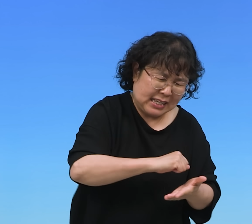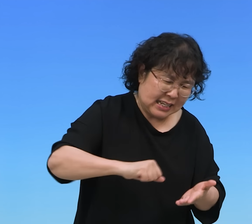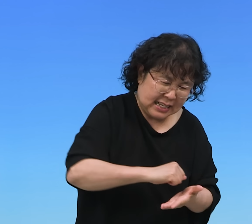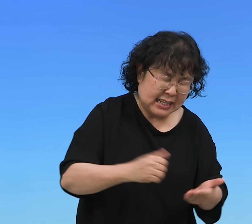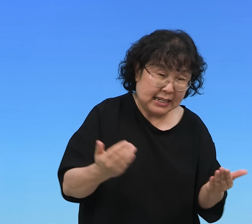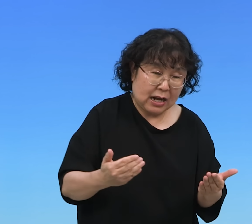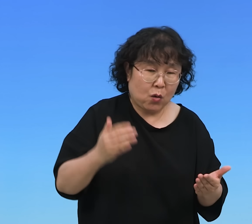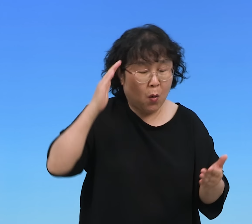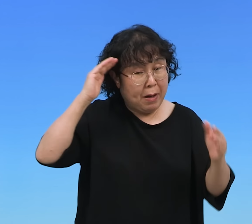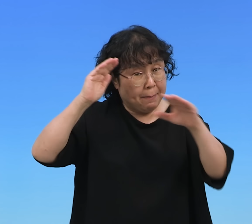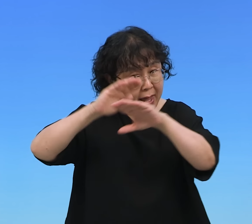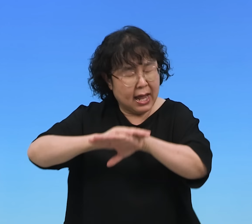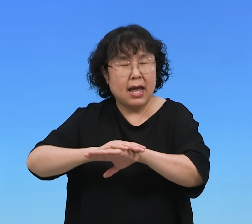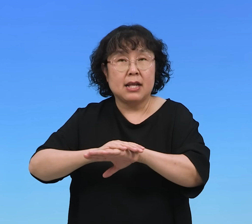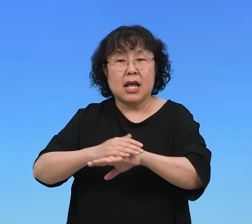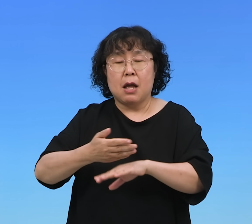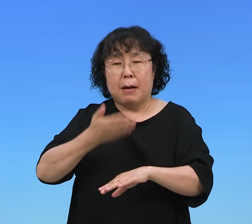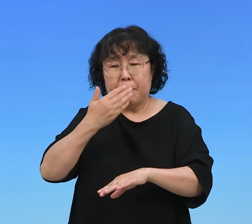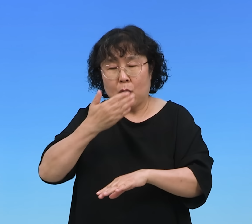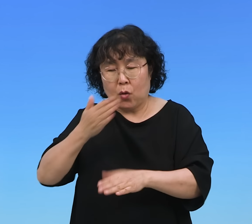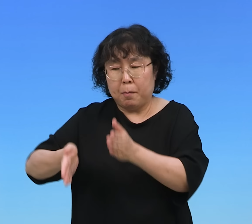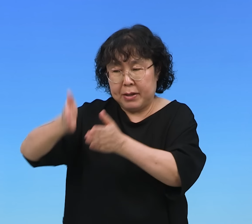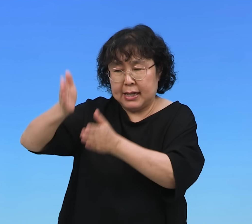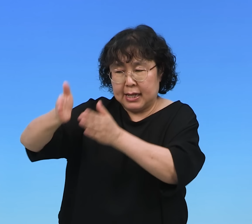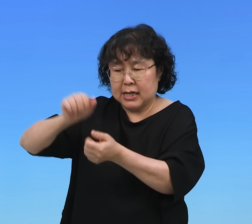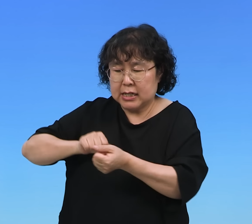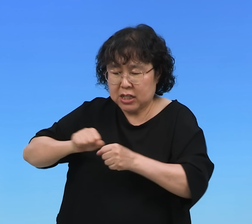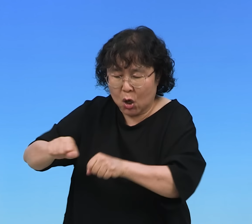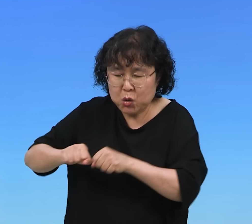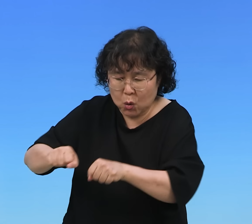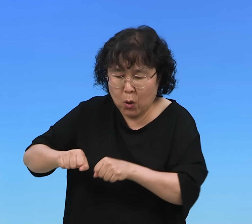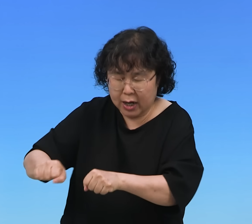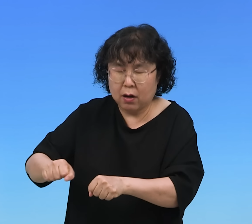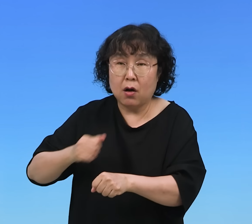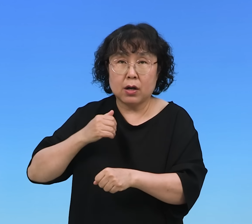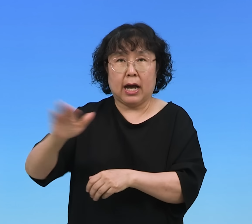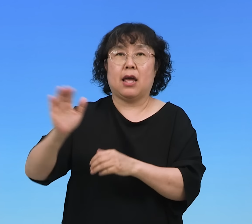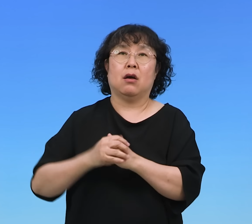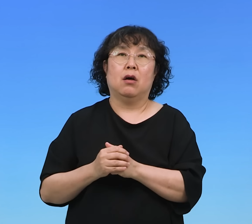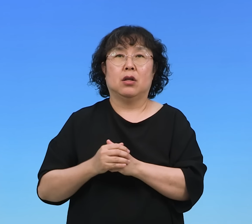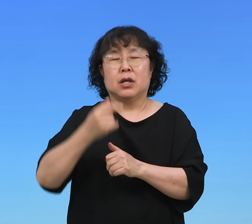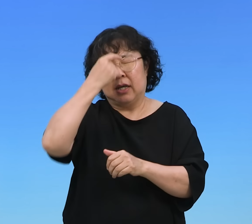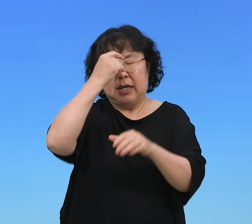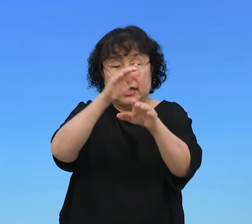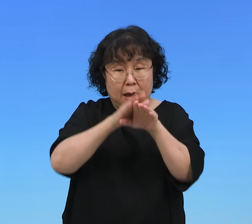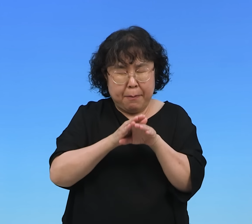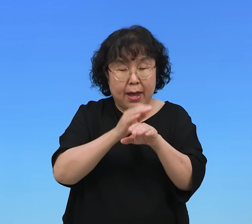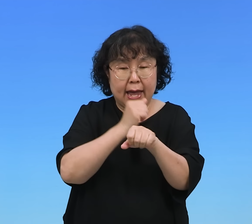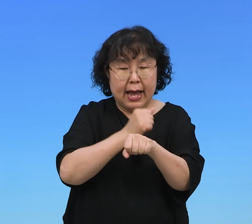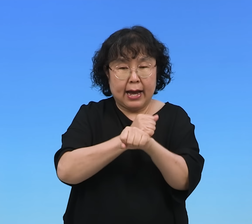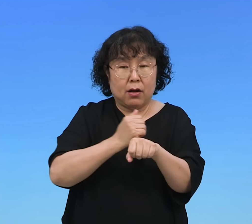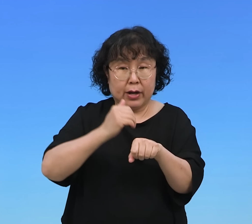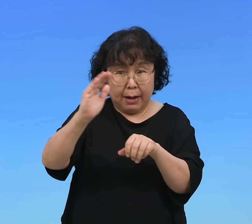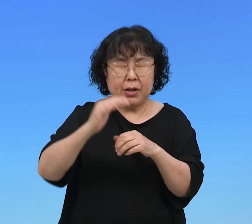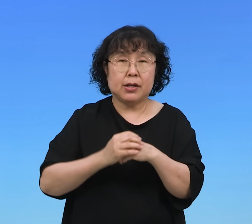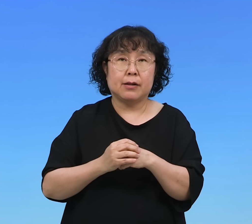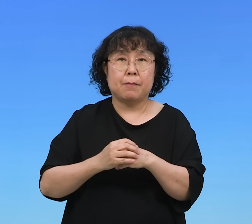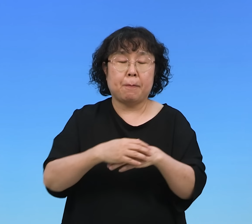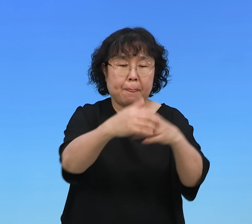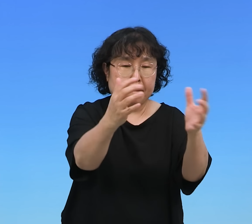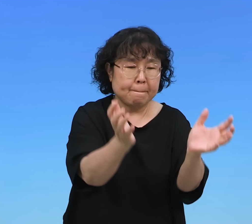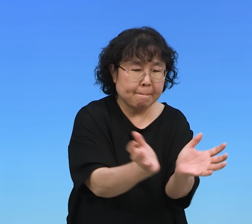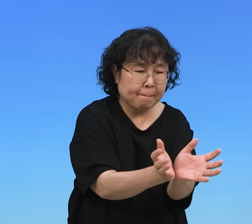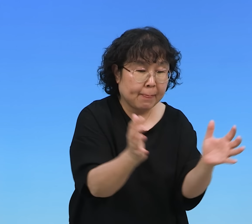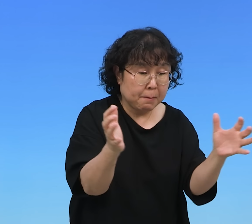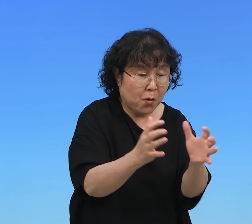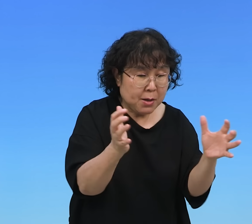저녁에 밥 먹고 다시 빌딩 청소하러 가는 거예요. 그러면서 그 구역 예배하면은요, 어른들 입에서